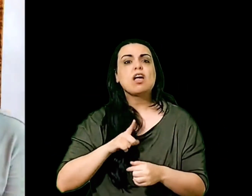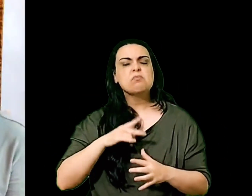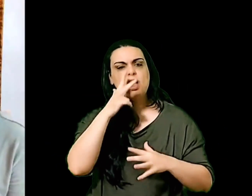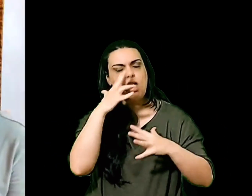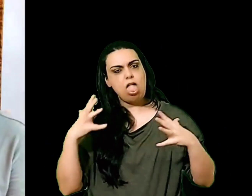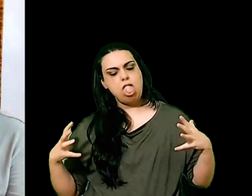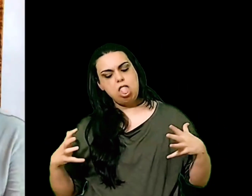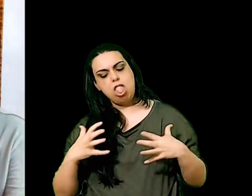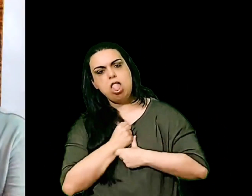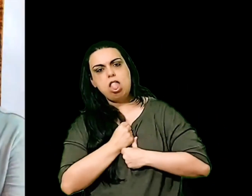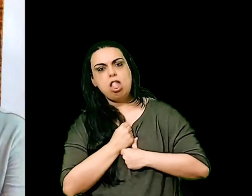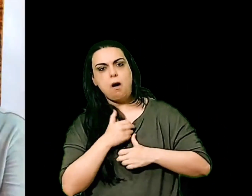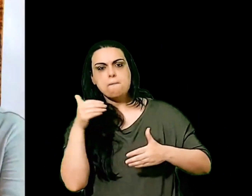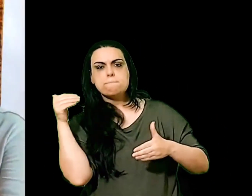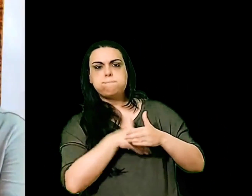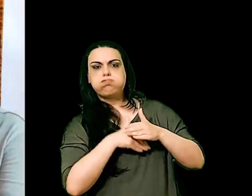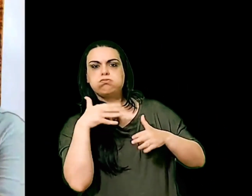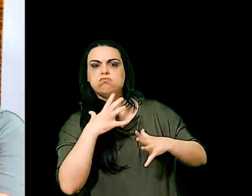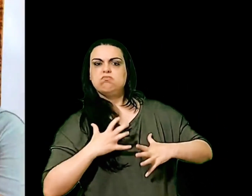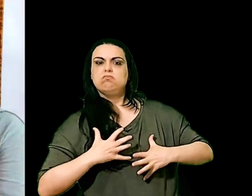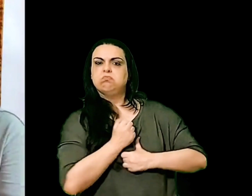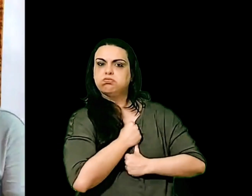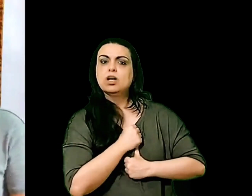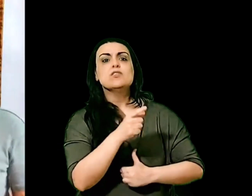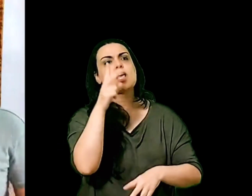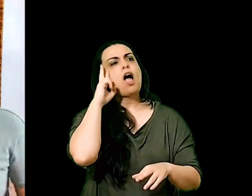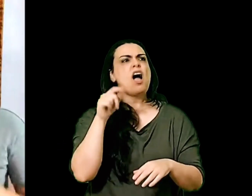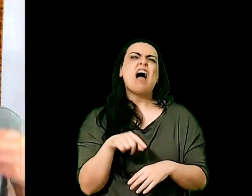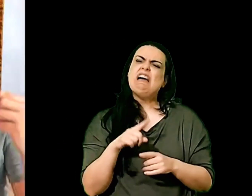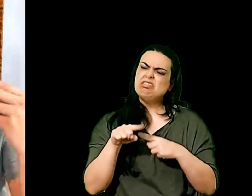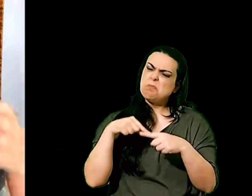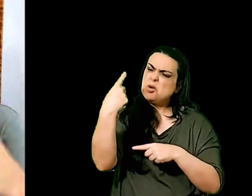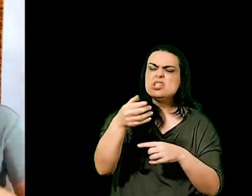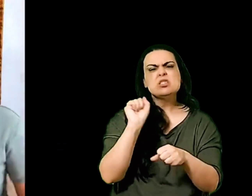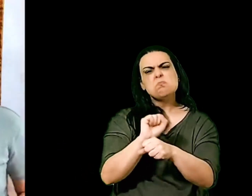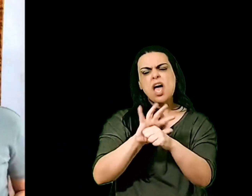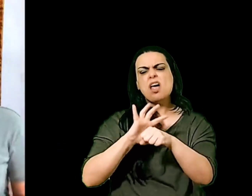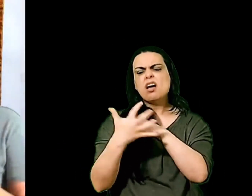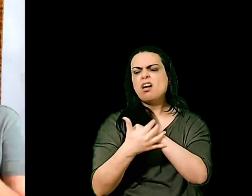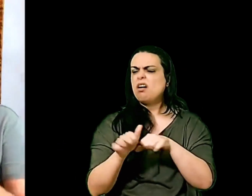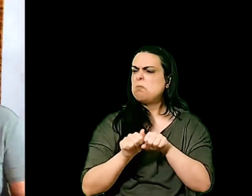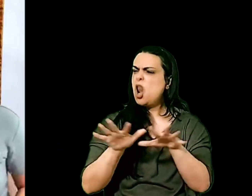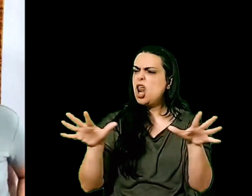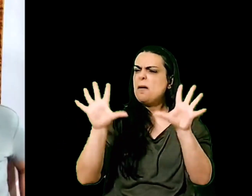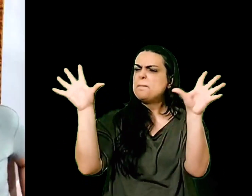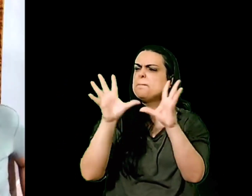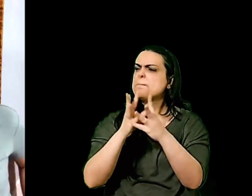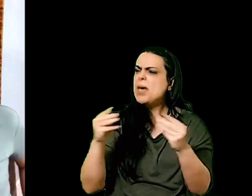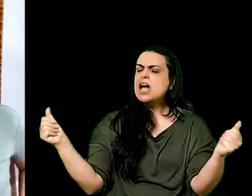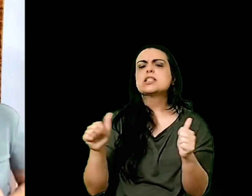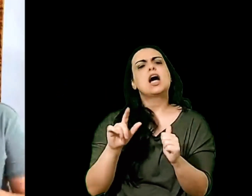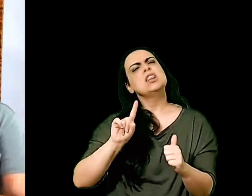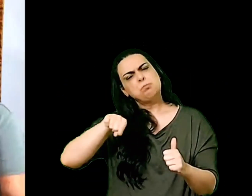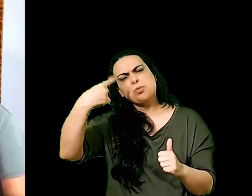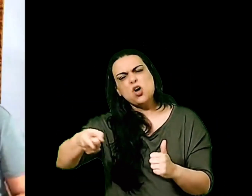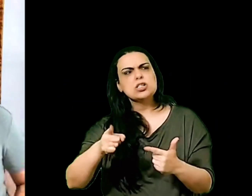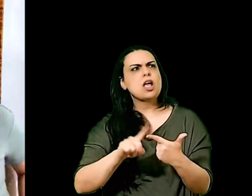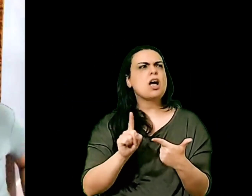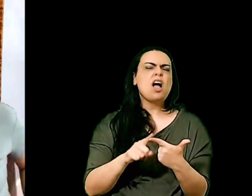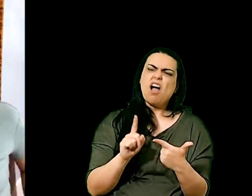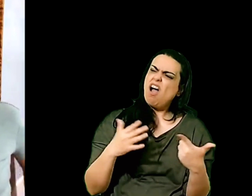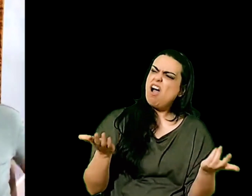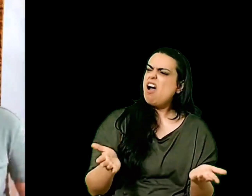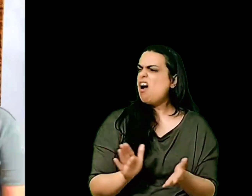Mas no final o que você tem é frustração estocada. Porque você fica esperando um ano melhor, você diz depois da pandemia. Quando a